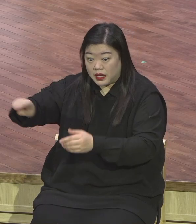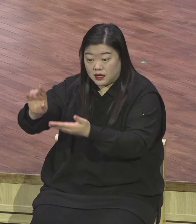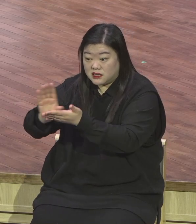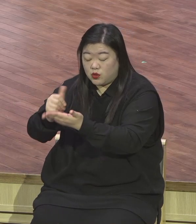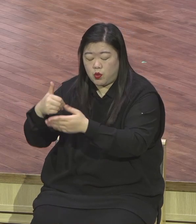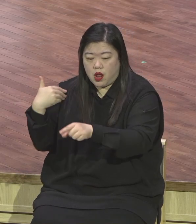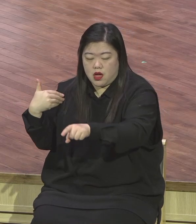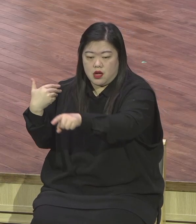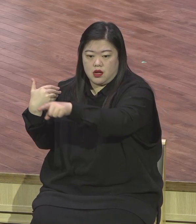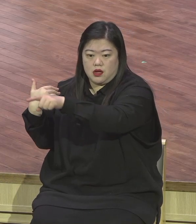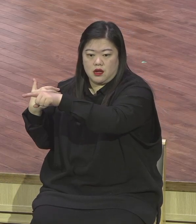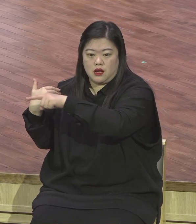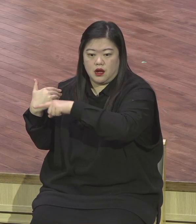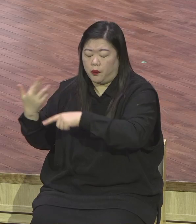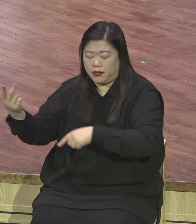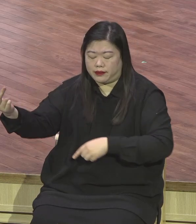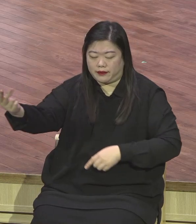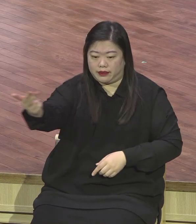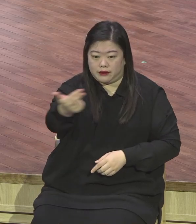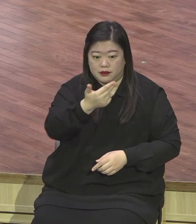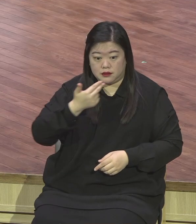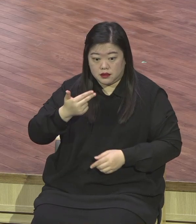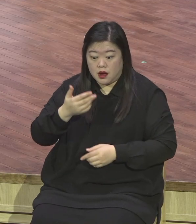사실이에요 이 복음을